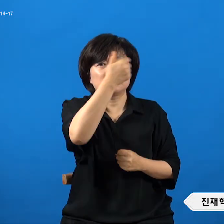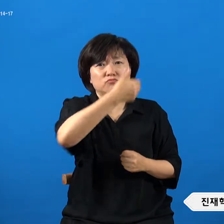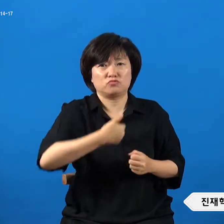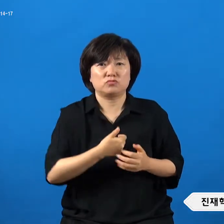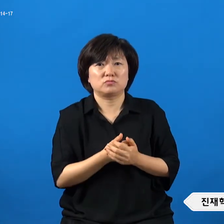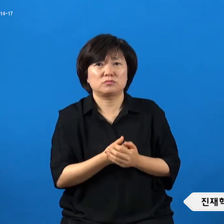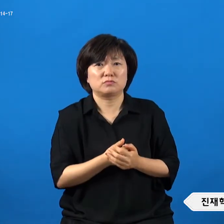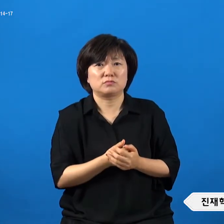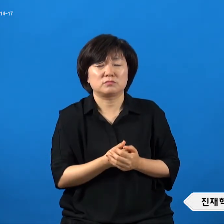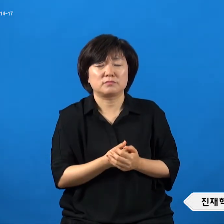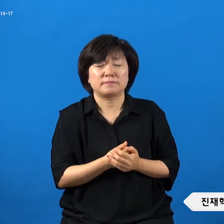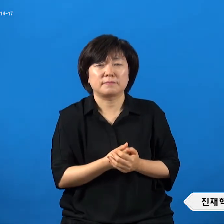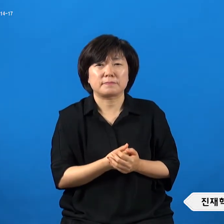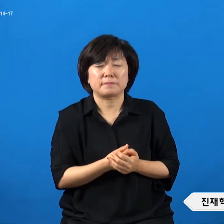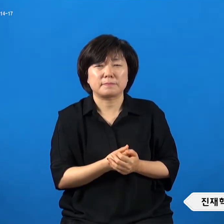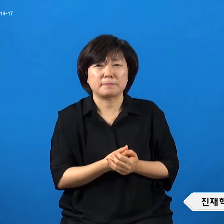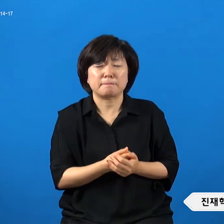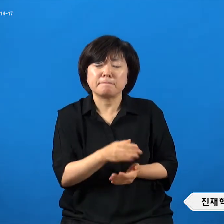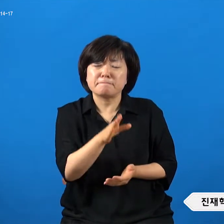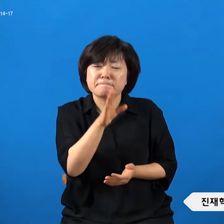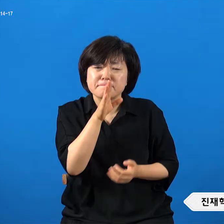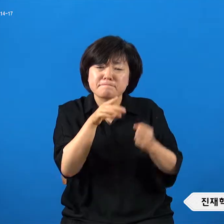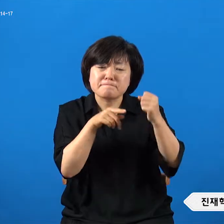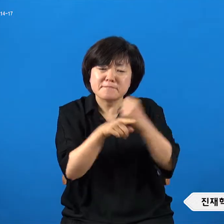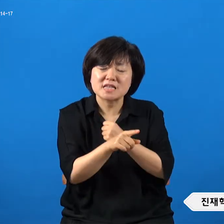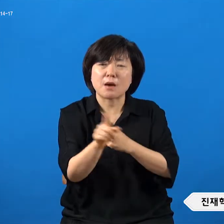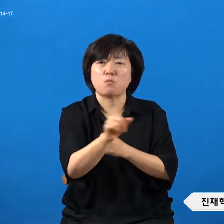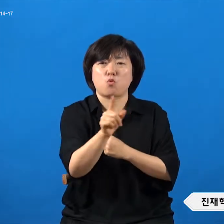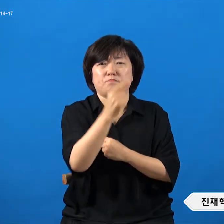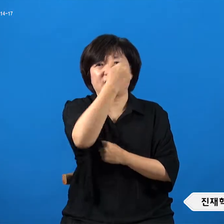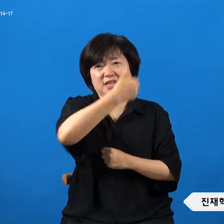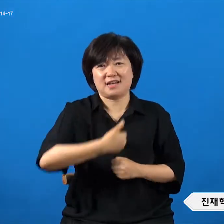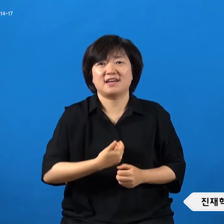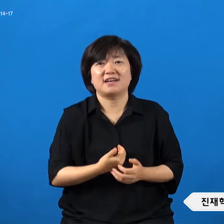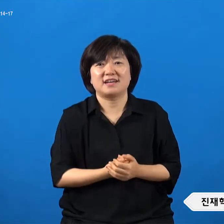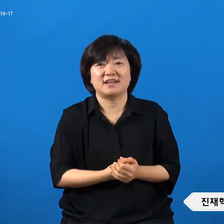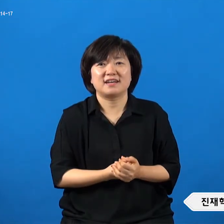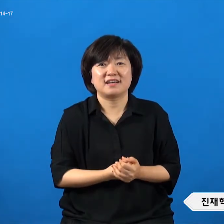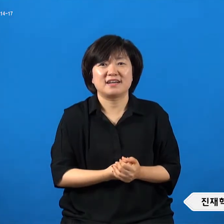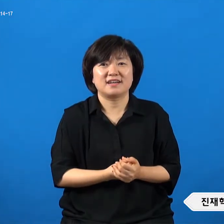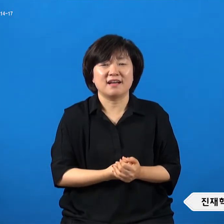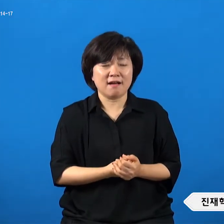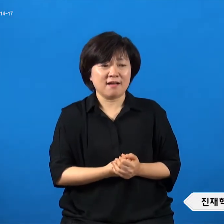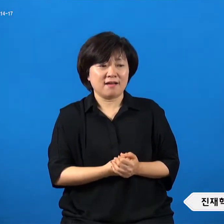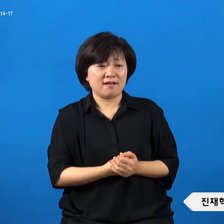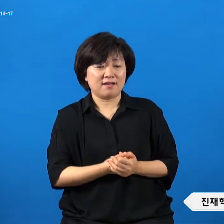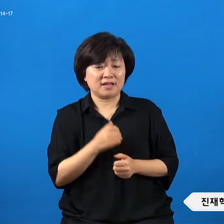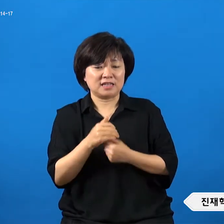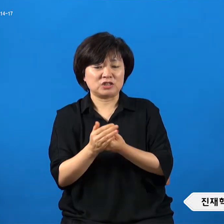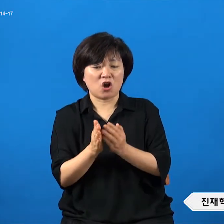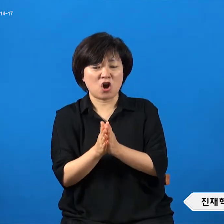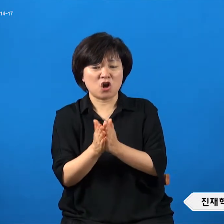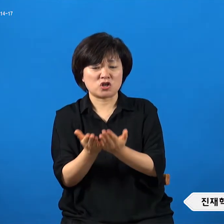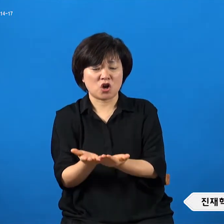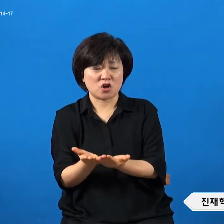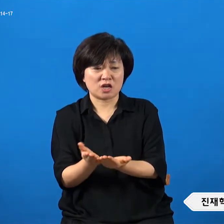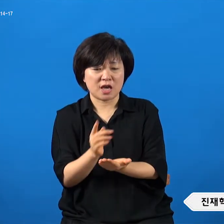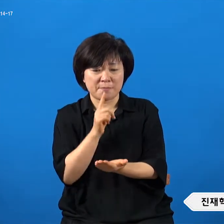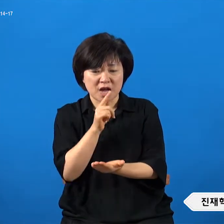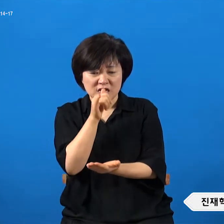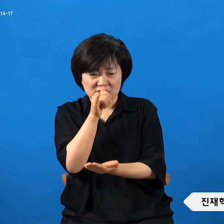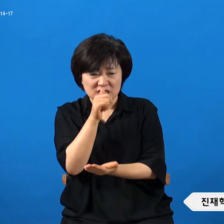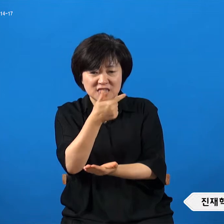이렇게 질문합니다. What is the truth? 진리가 무엇이냐고 제게 묻습니다. 왠지 모르게 성경에 나오는